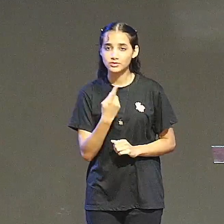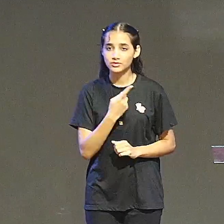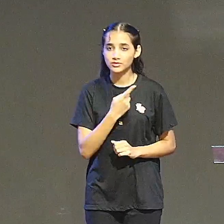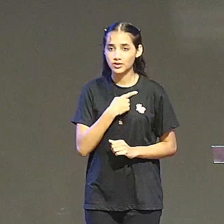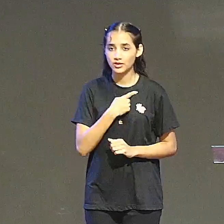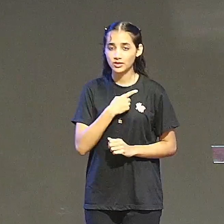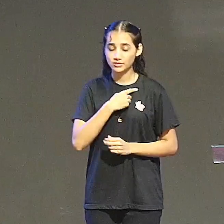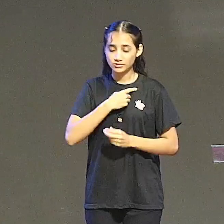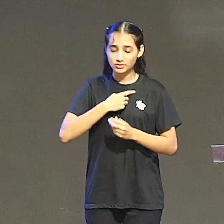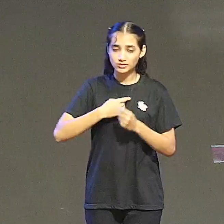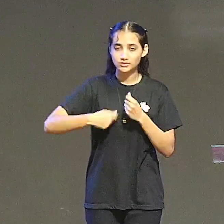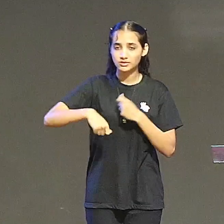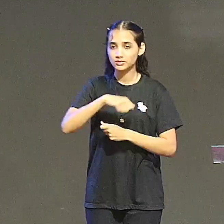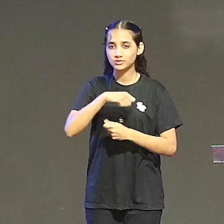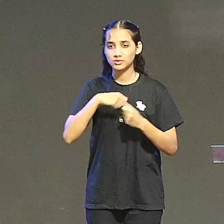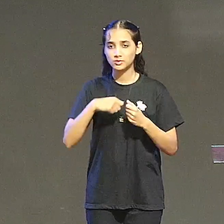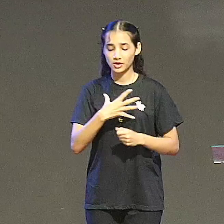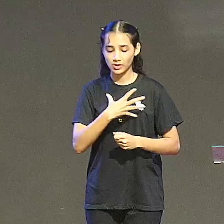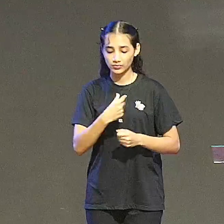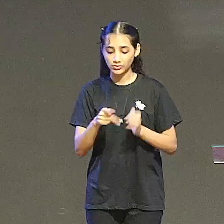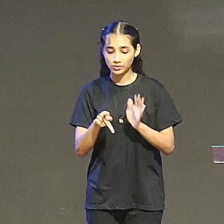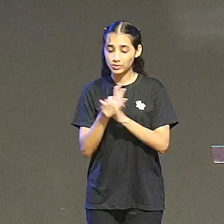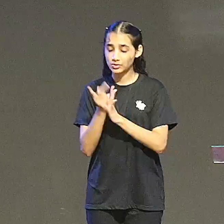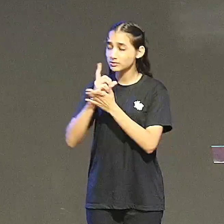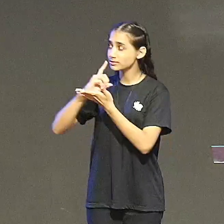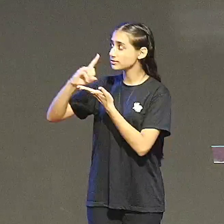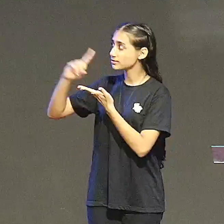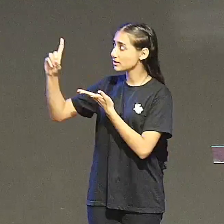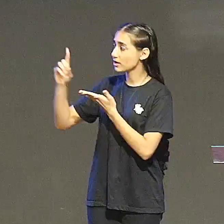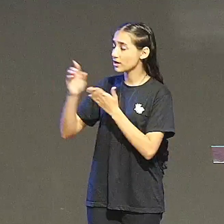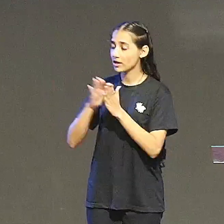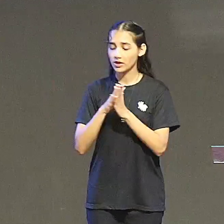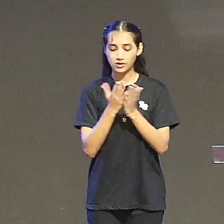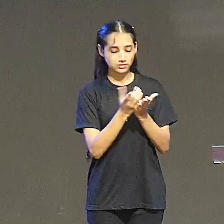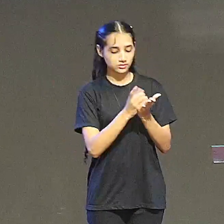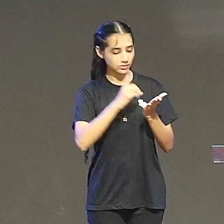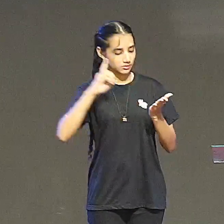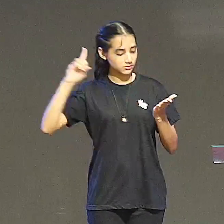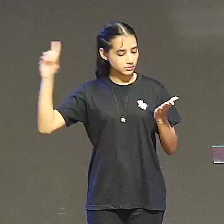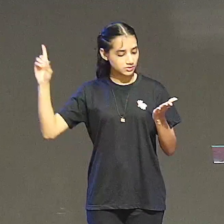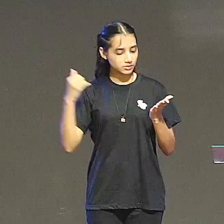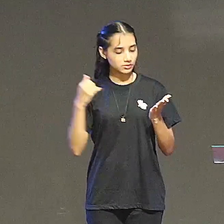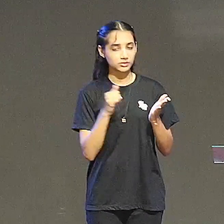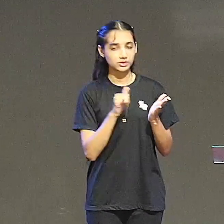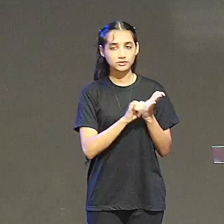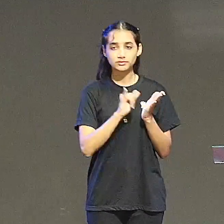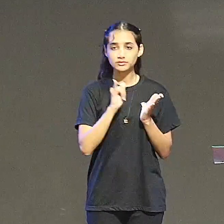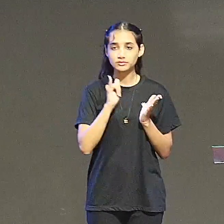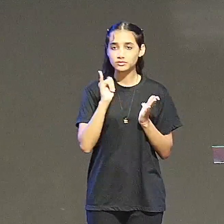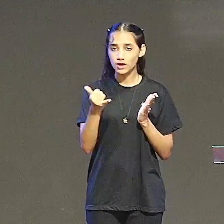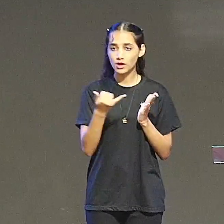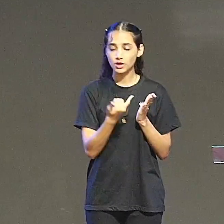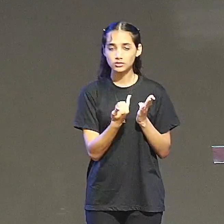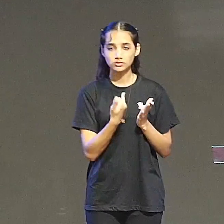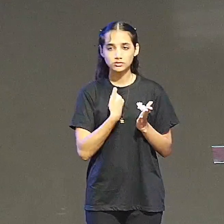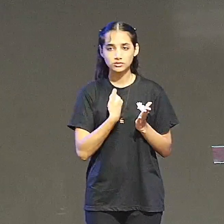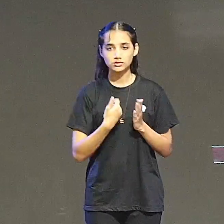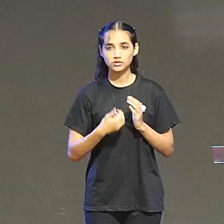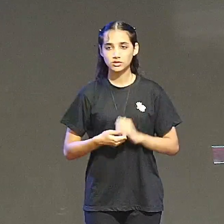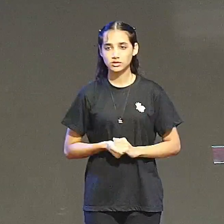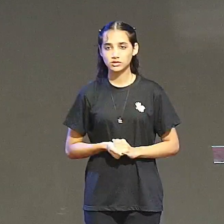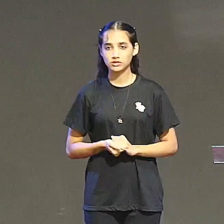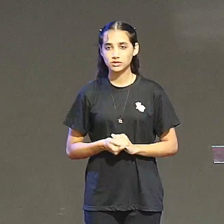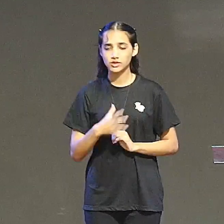aleluia glória a Deus a Bíblia fala pra gente que ser filho não é para qualquer pessoa ser